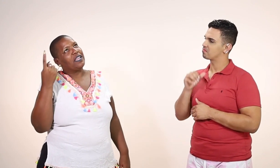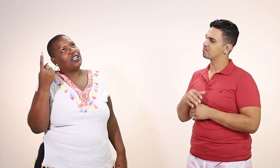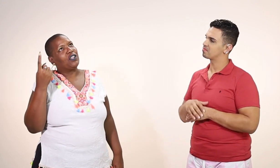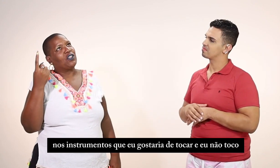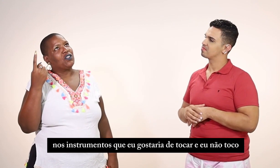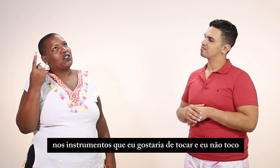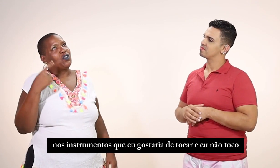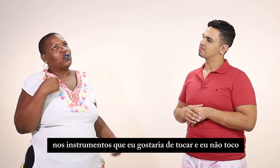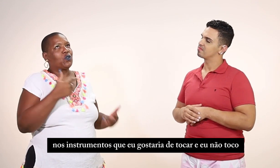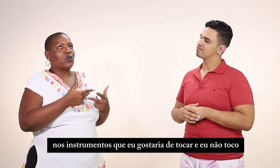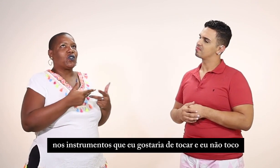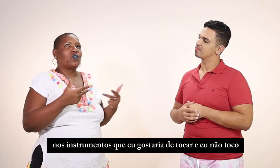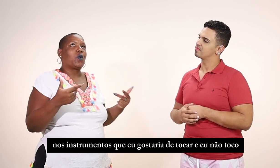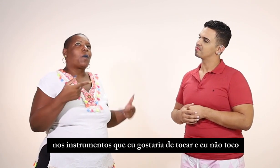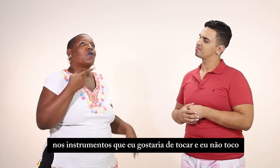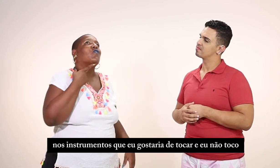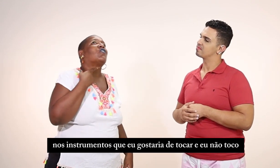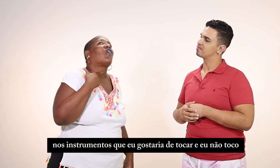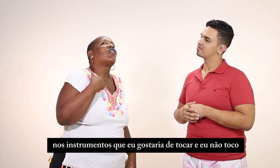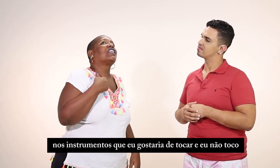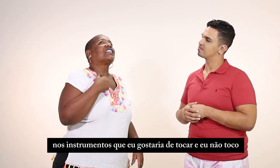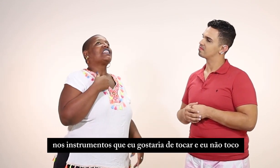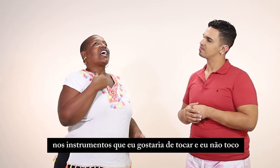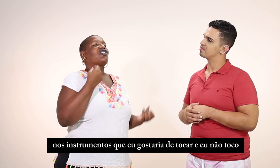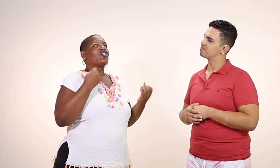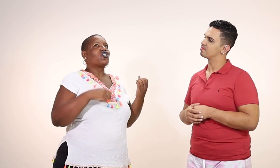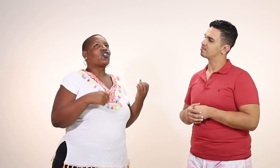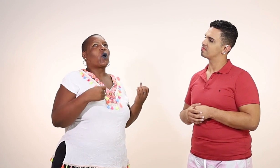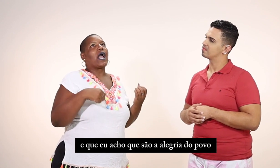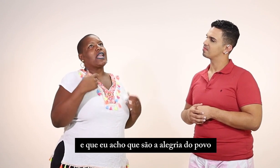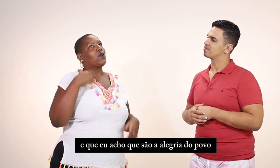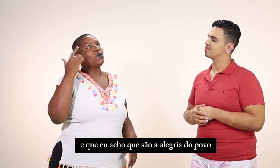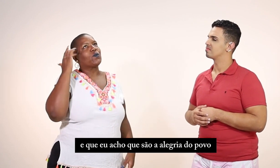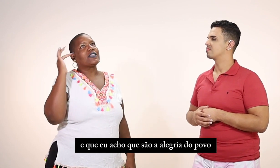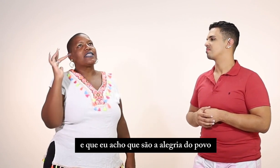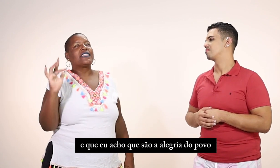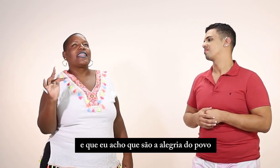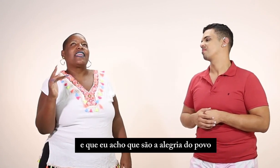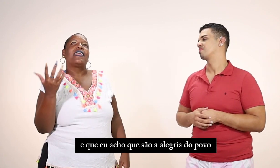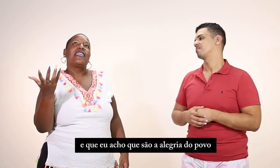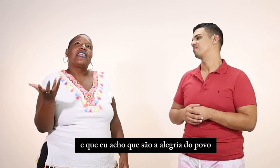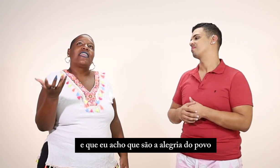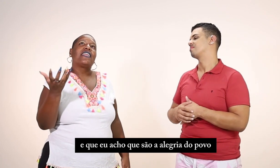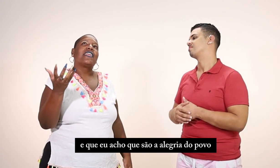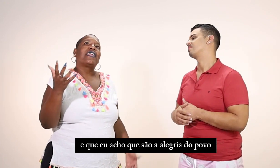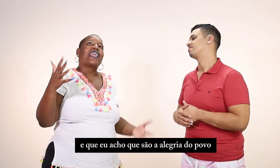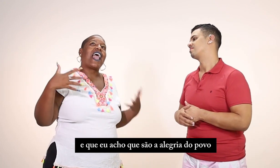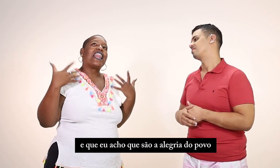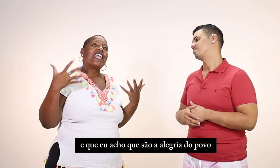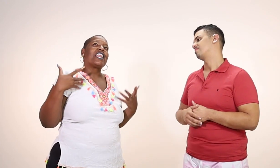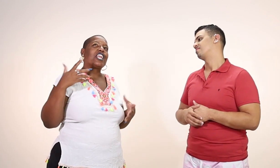nos instrumentos que eu gostaria de tocar e eu não toco, e que eu acho que são a alegria do povo.